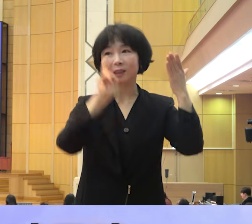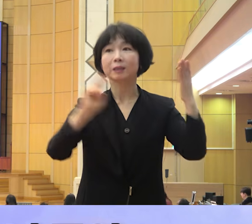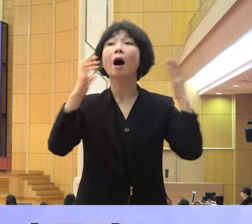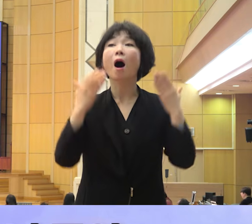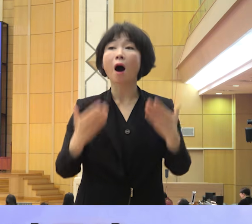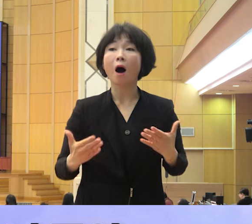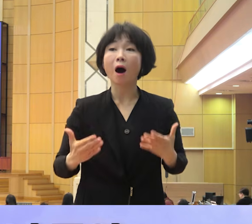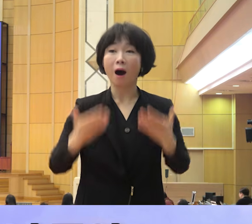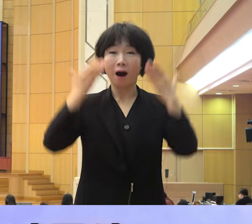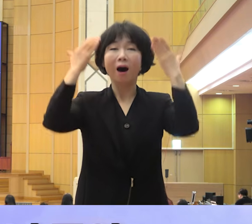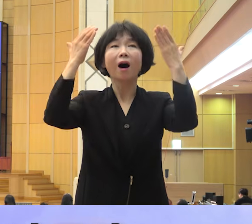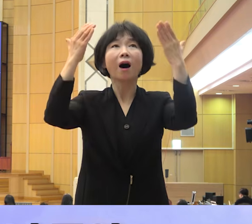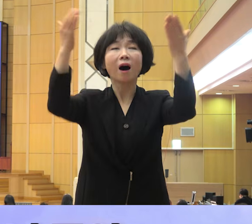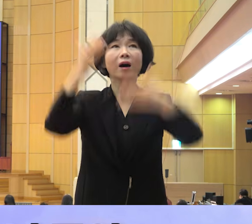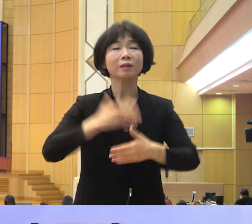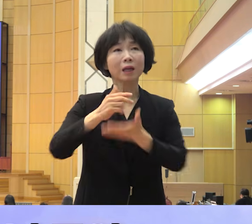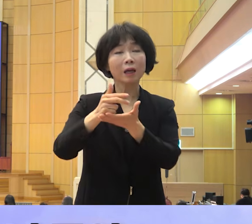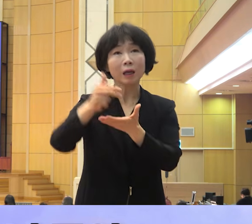찬송합시다.